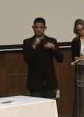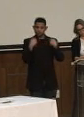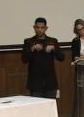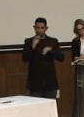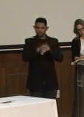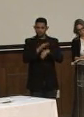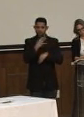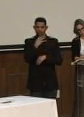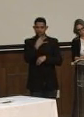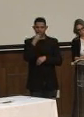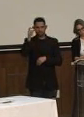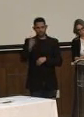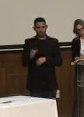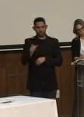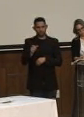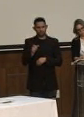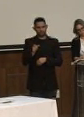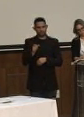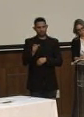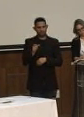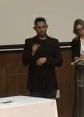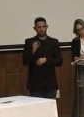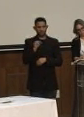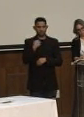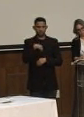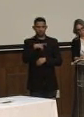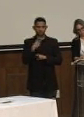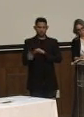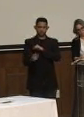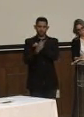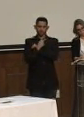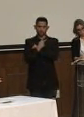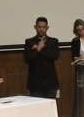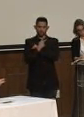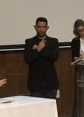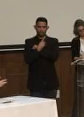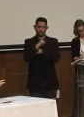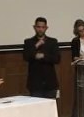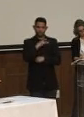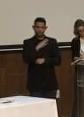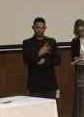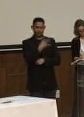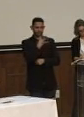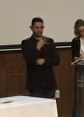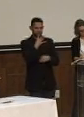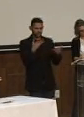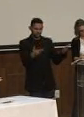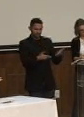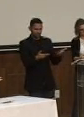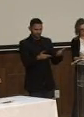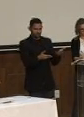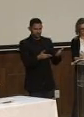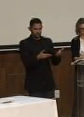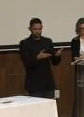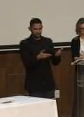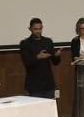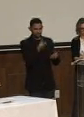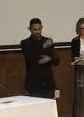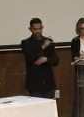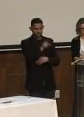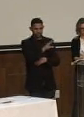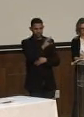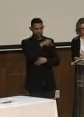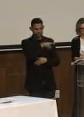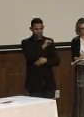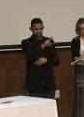tomar conhecimento para poder me defender. E eu estou tomando conhecimento desses boletins agora pelo professor